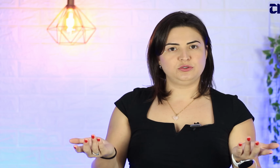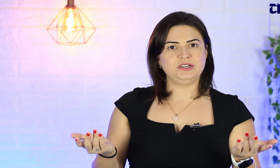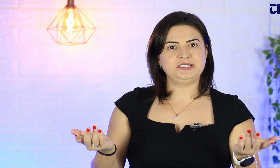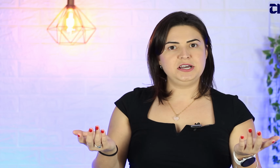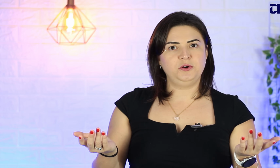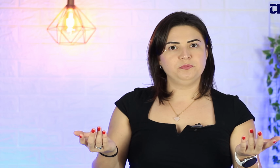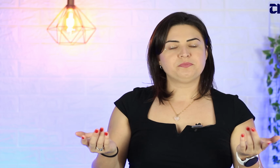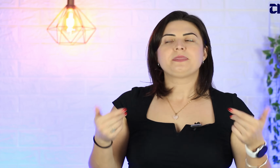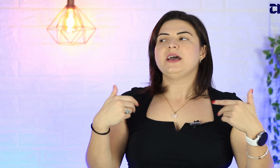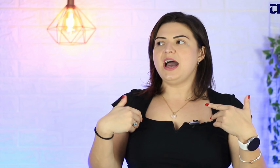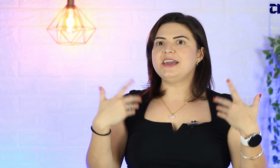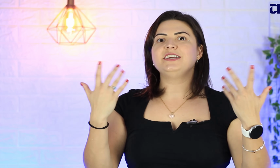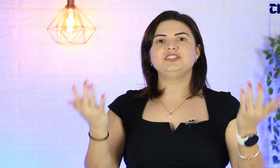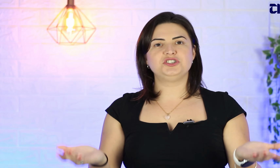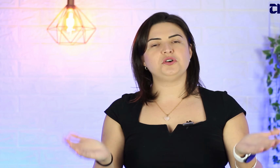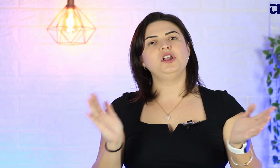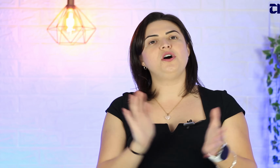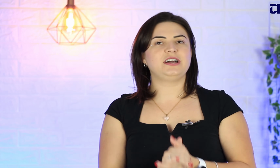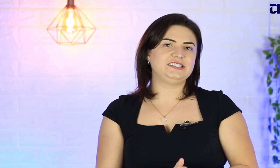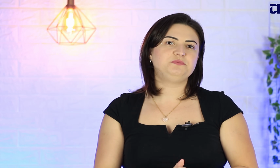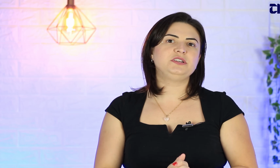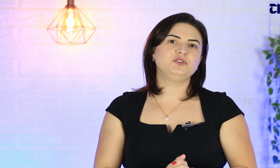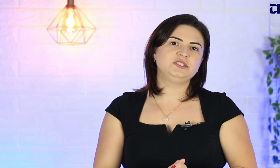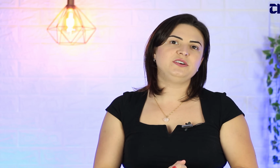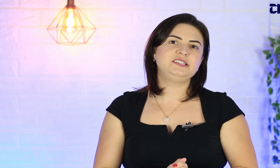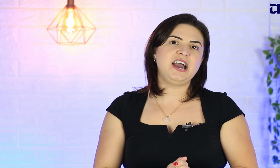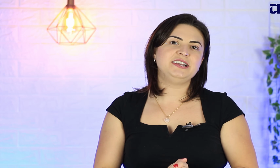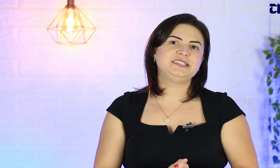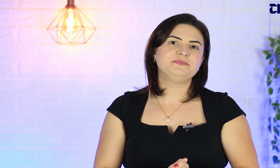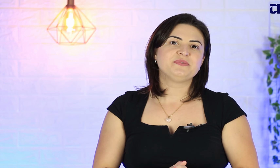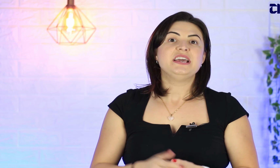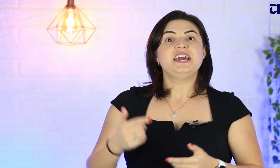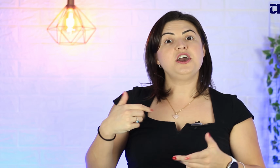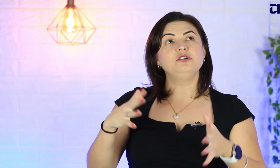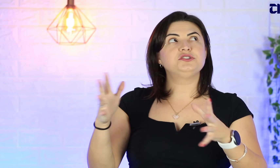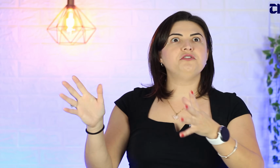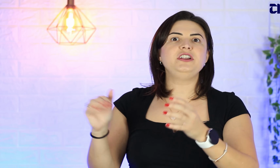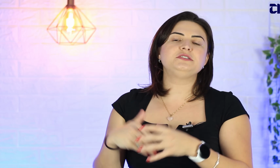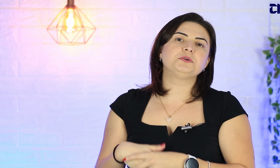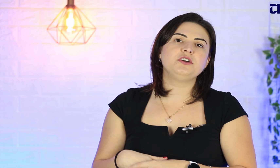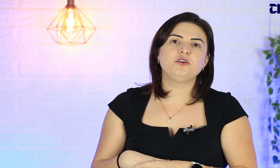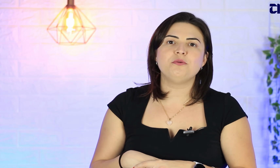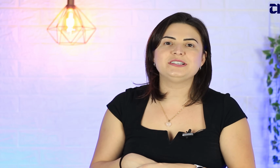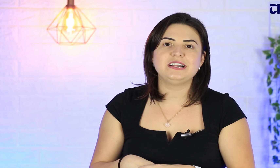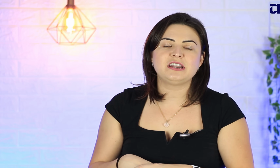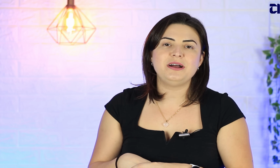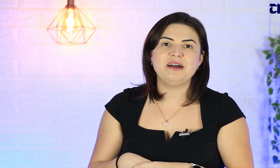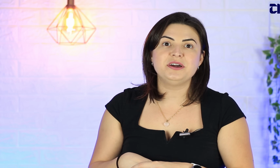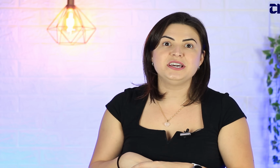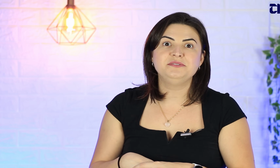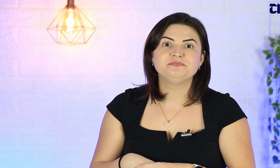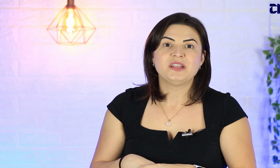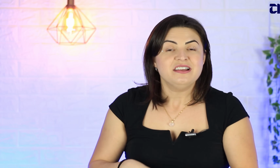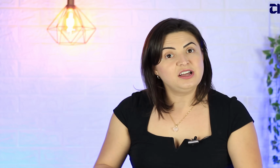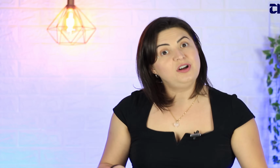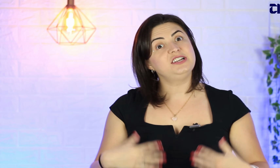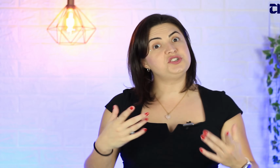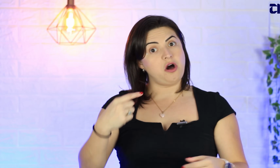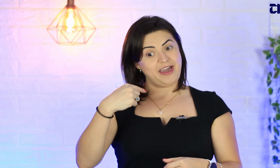situação. Aí, a gente coloca as expressões faciais. Eu estou feliz porque vou começar a trabalhar amanhã. Então, olha só.